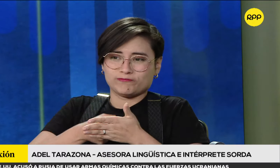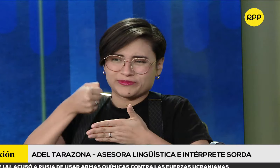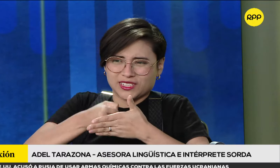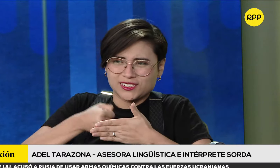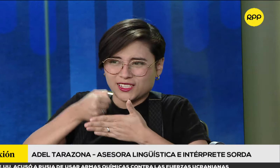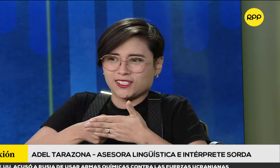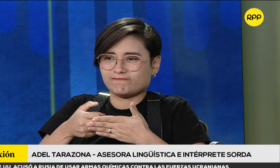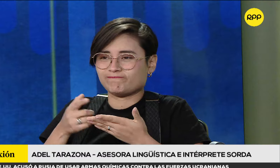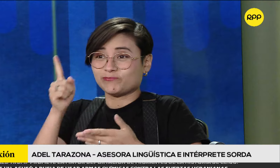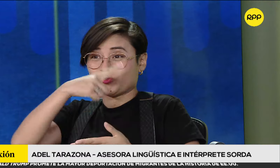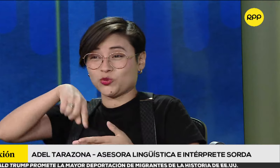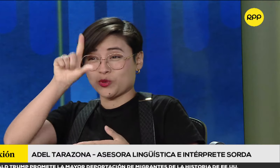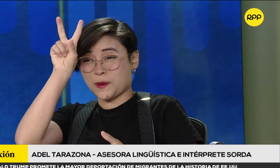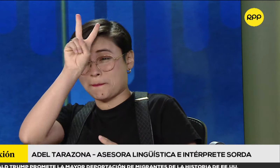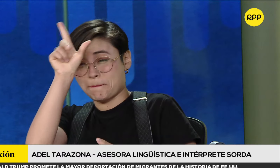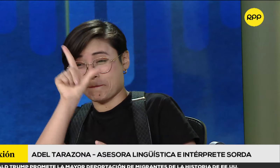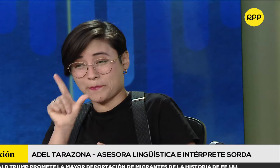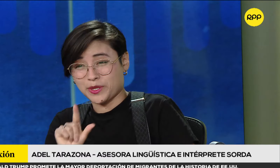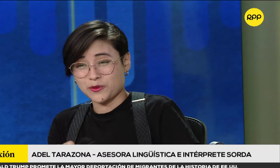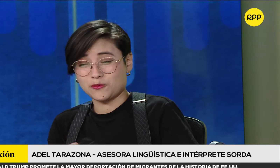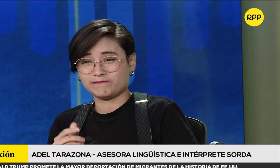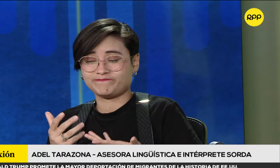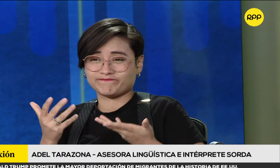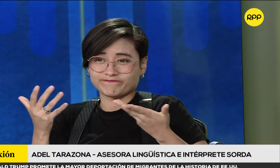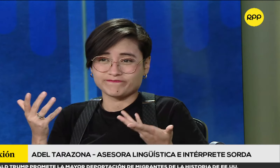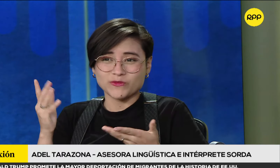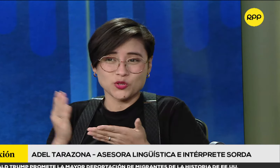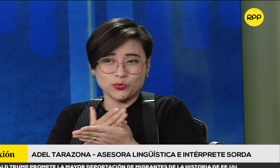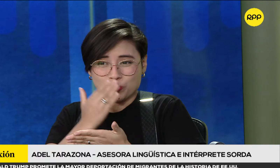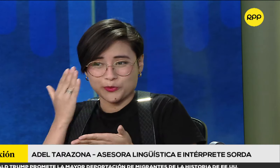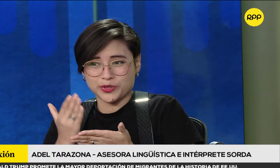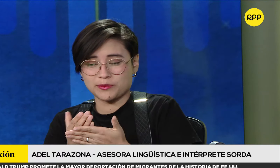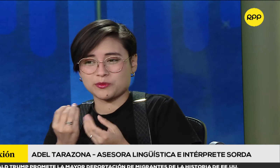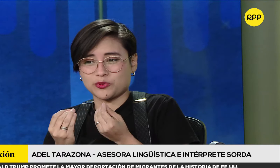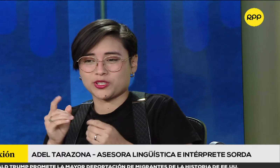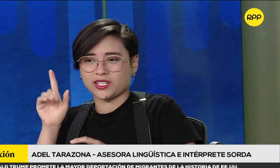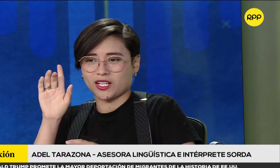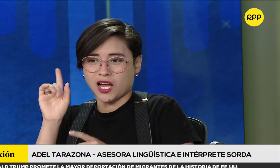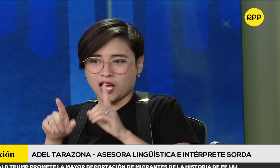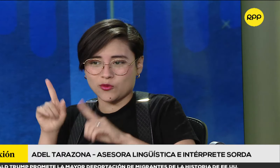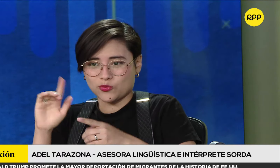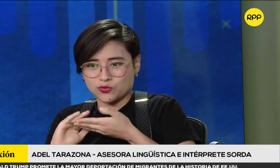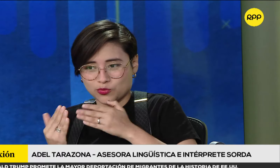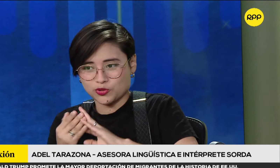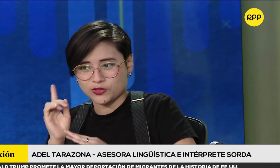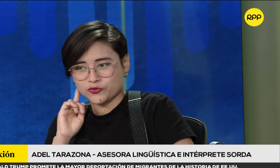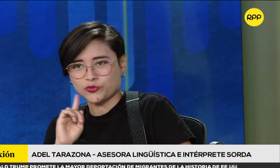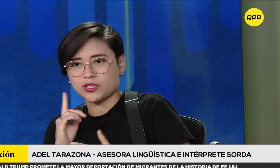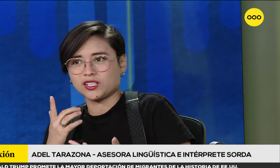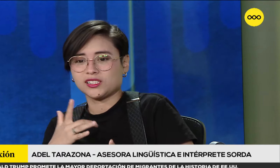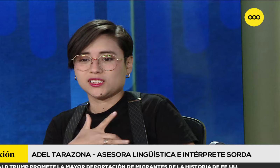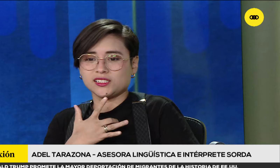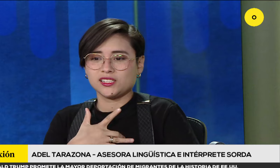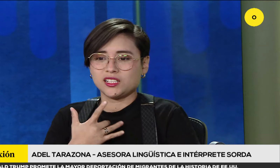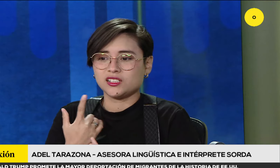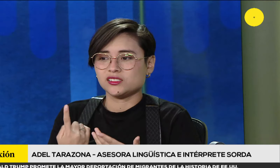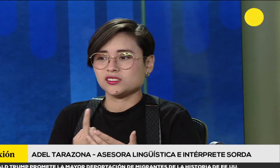nosotros como personas sordas es una lucha constante. No solamente aquí en Lima, en realidad en todo el Perú. Es una problemática latente. Toda la comunidad